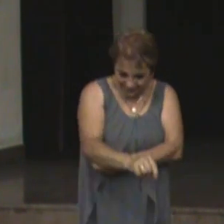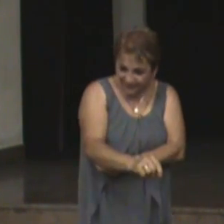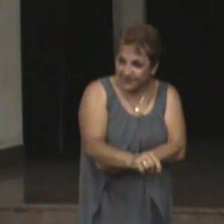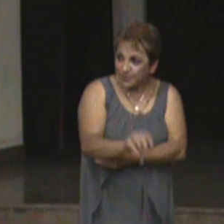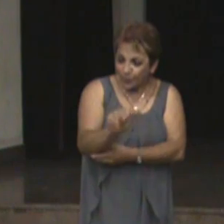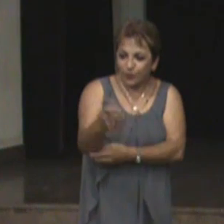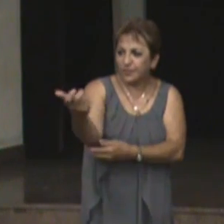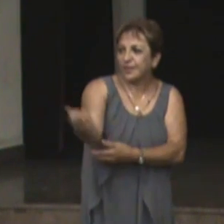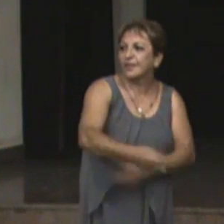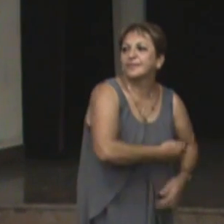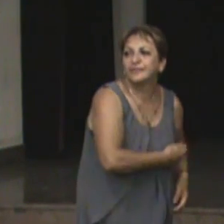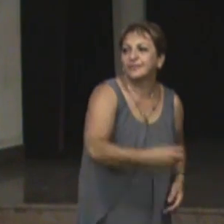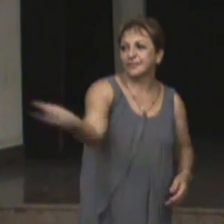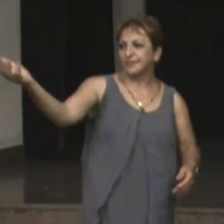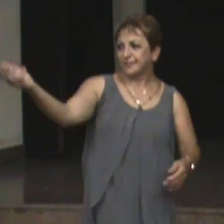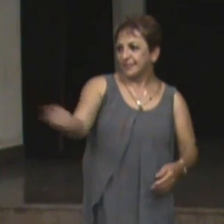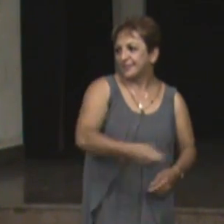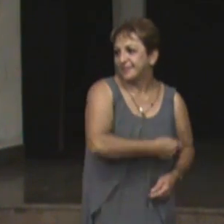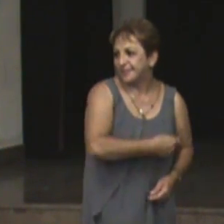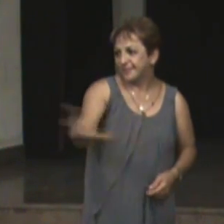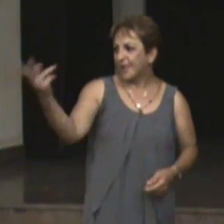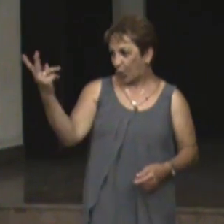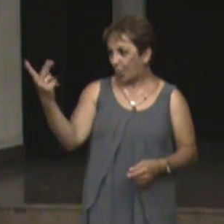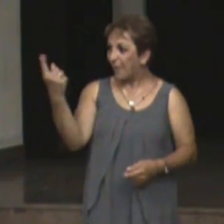վերցնել ապրող ձեռքի և շաղ տալ։